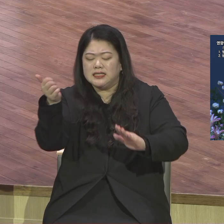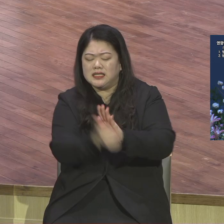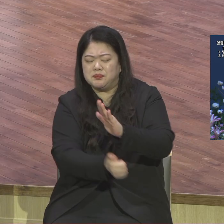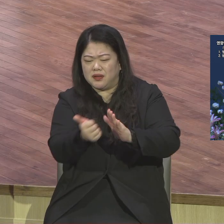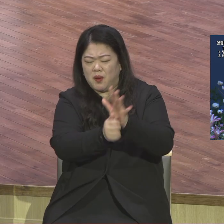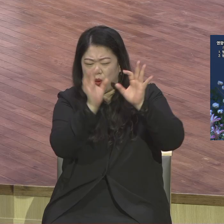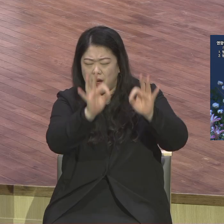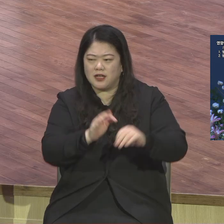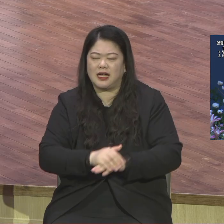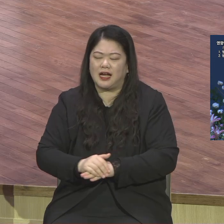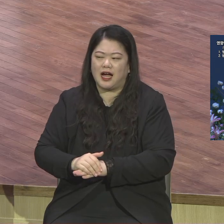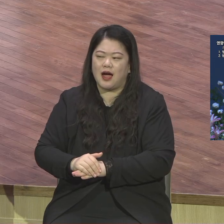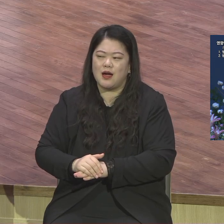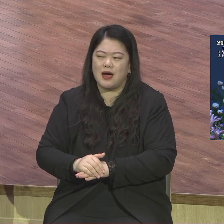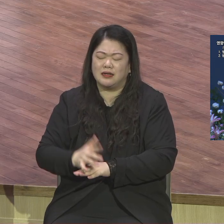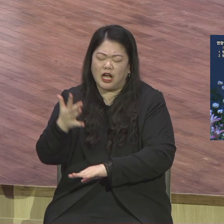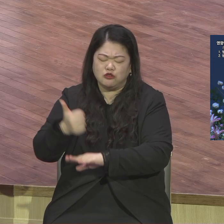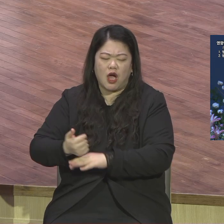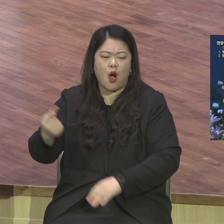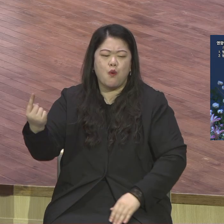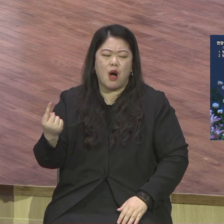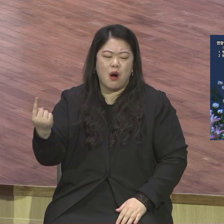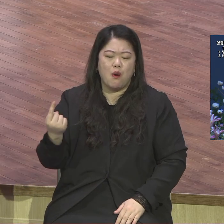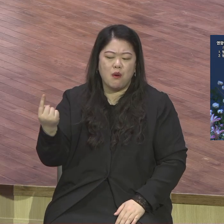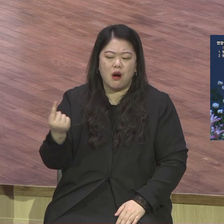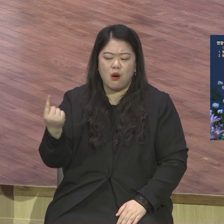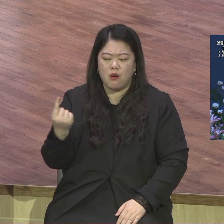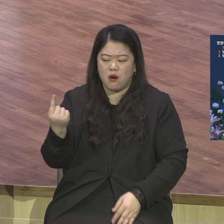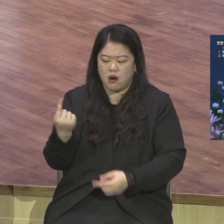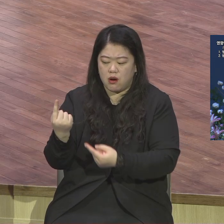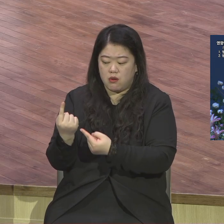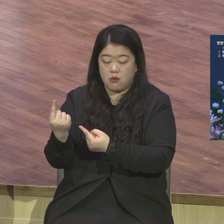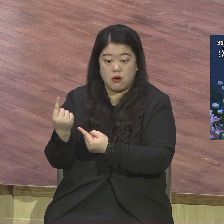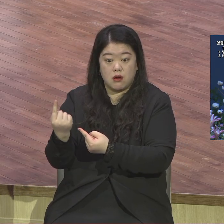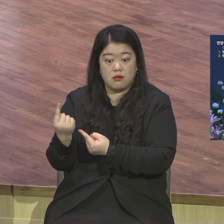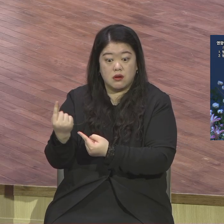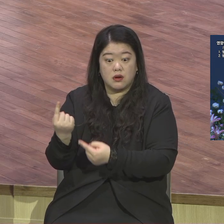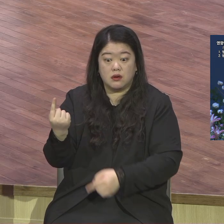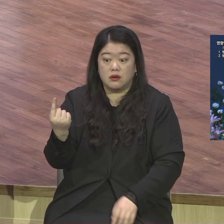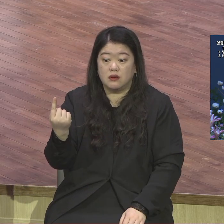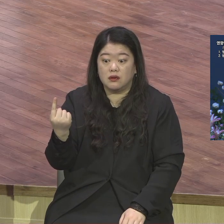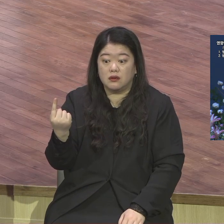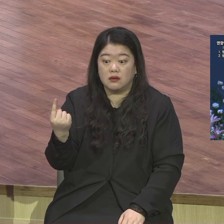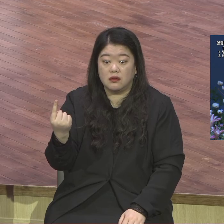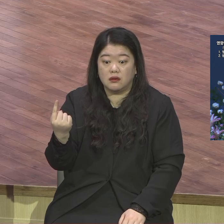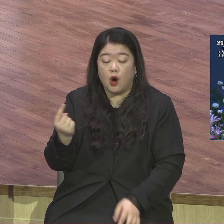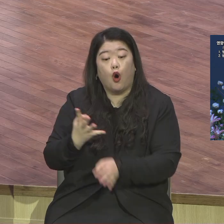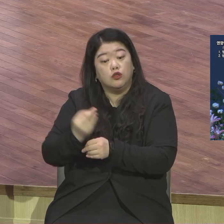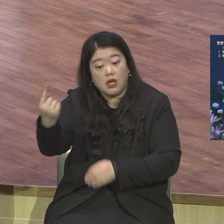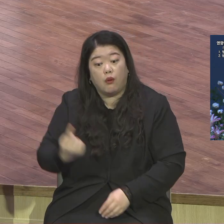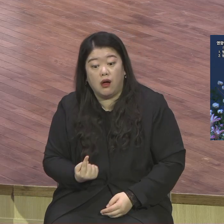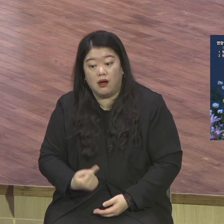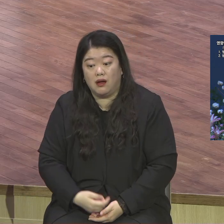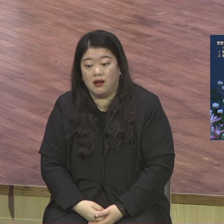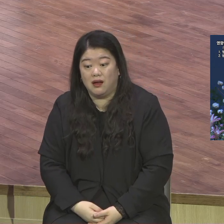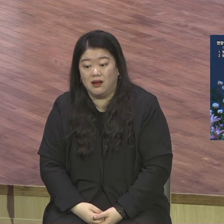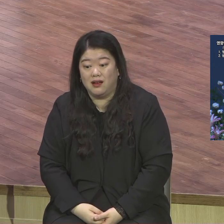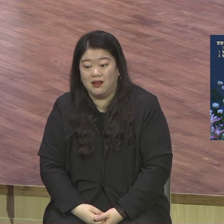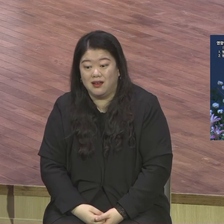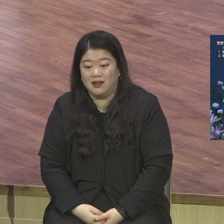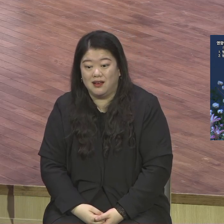언젠가 되게 언젠가 그 실패하는 사람들입니다. 그런 그렇기 때문에 어느